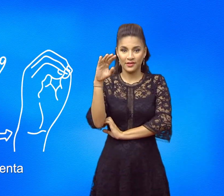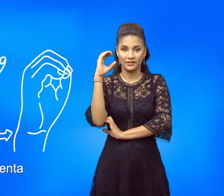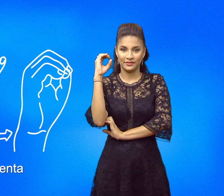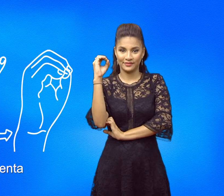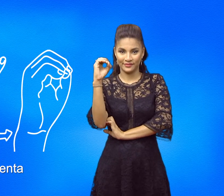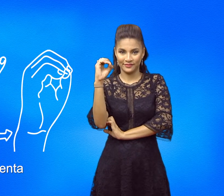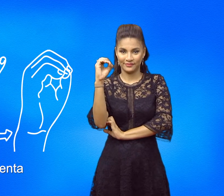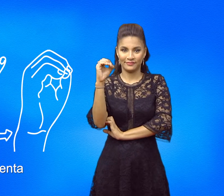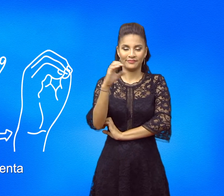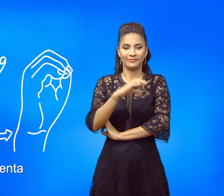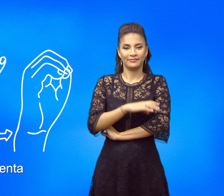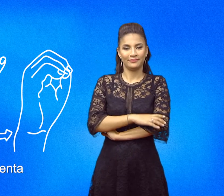40